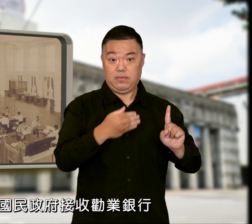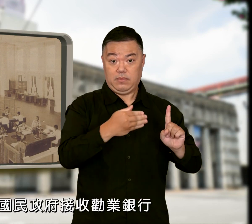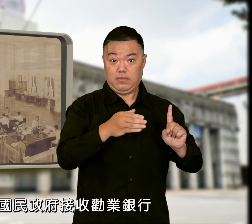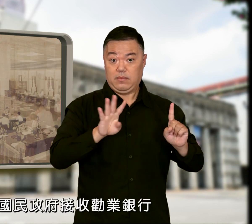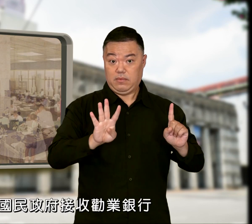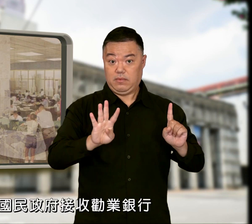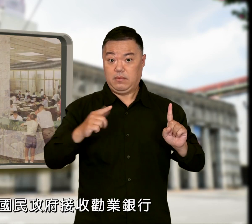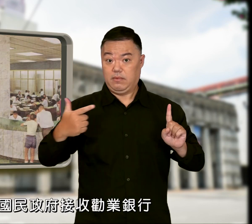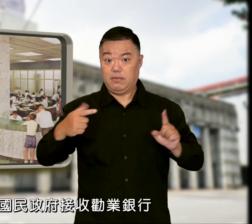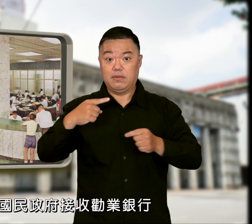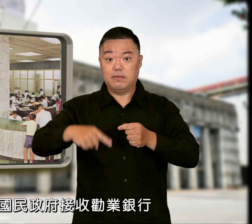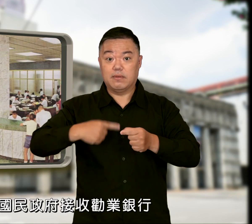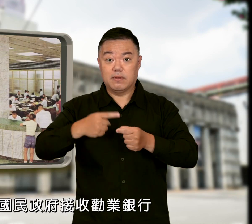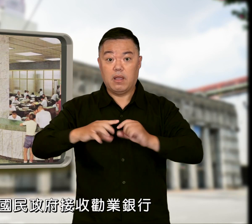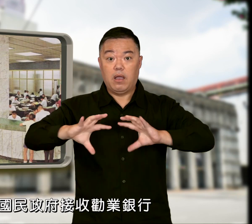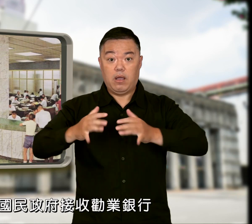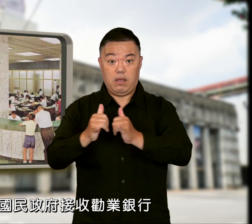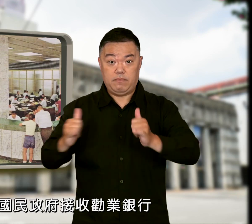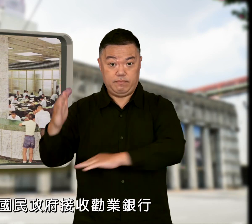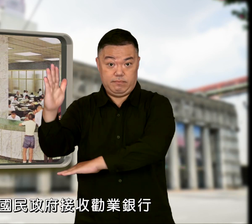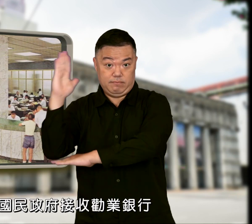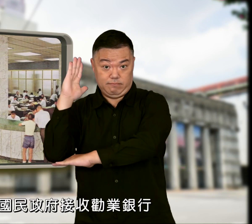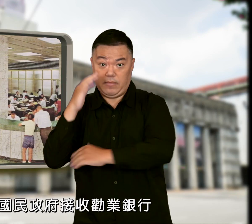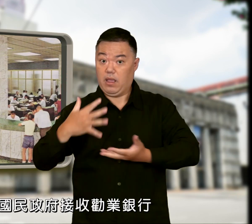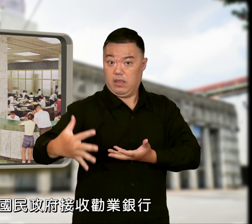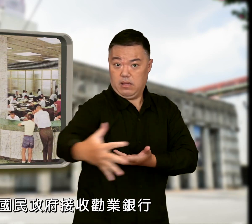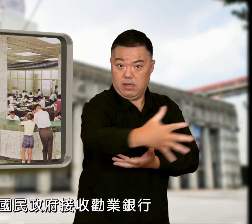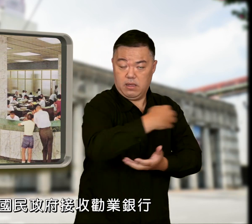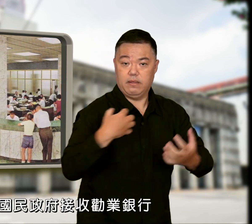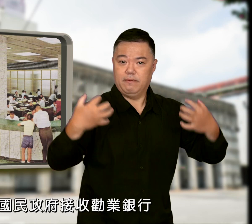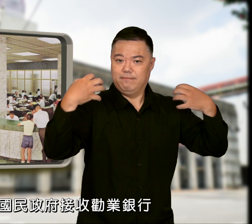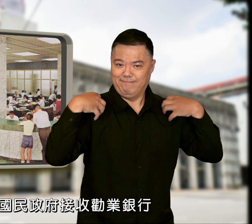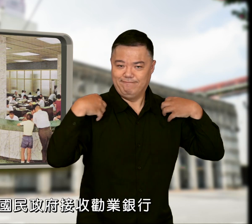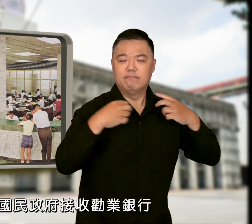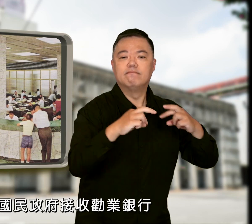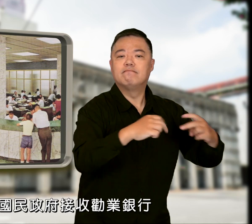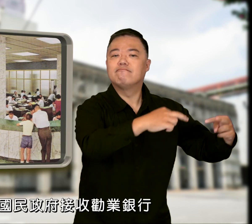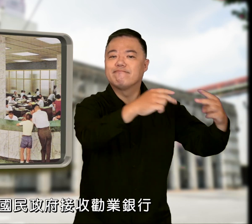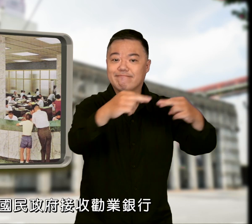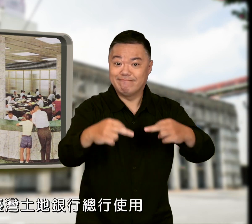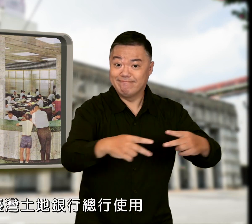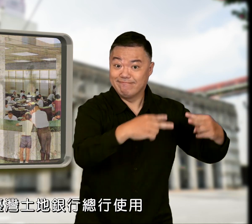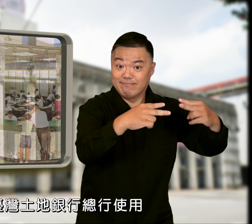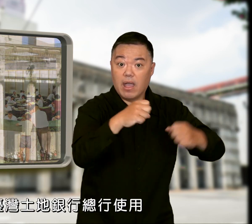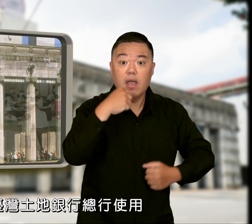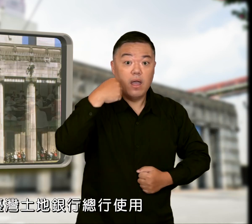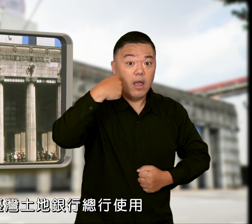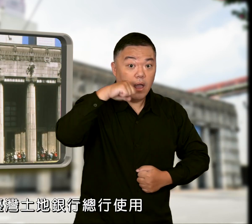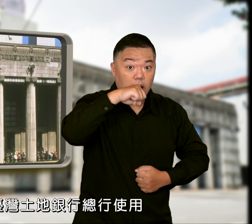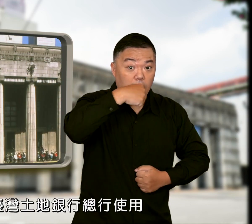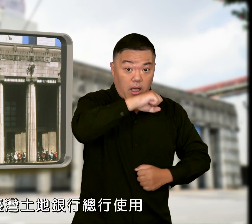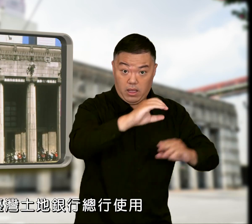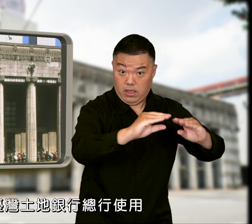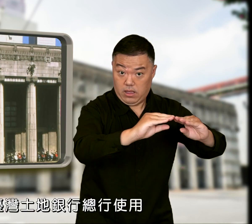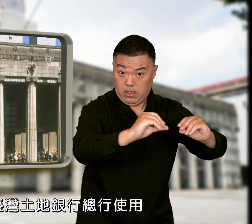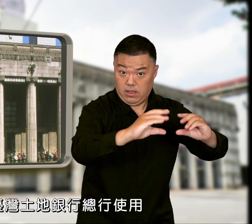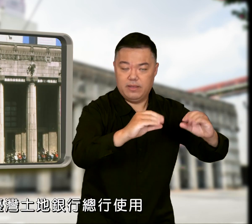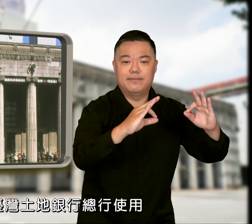1946年，国民政府接收劝业银行，作为台湾土地银行总行使